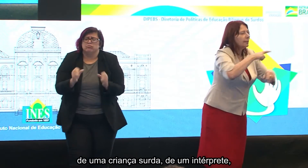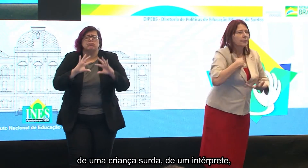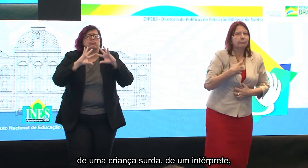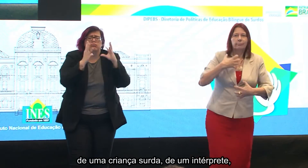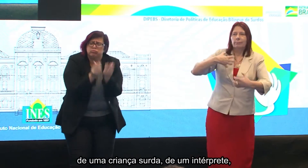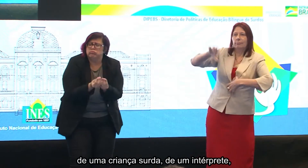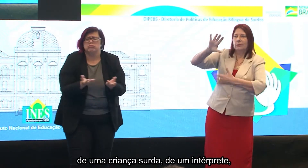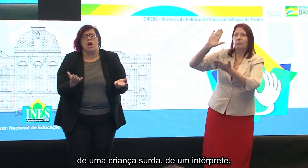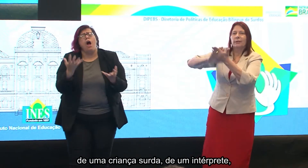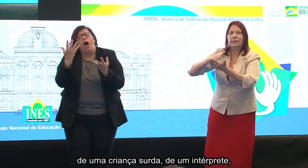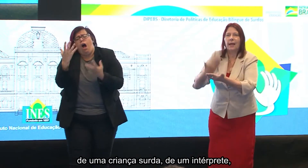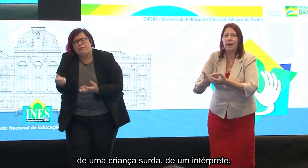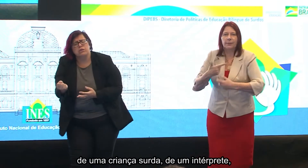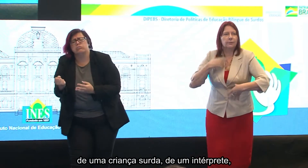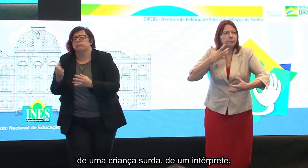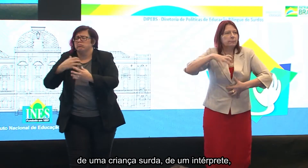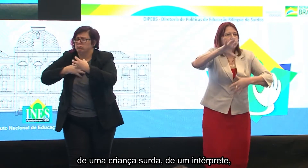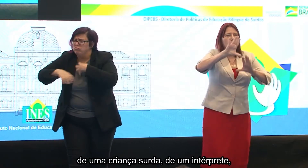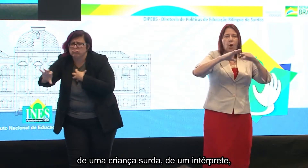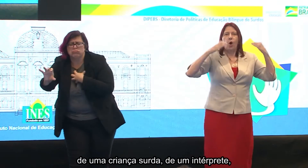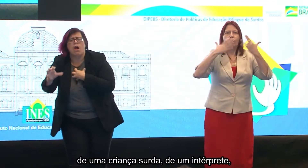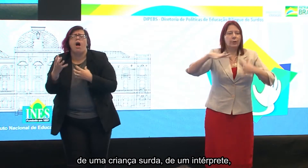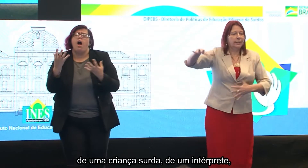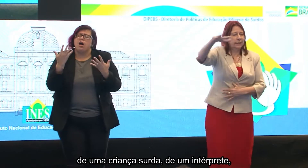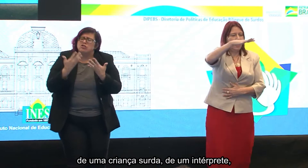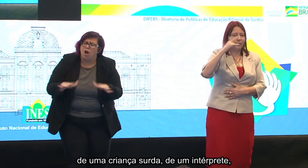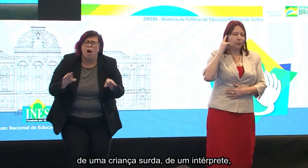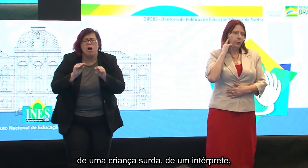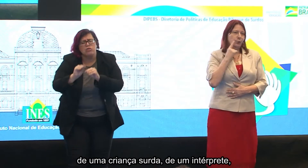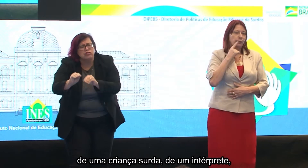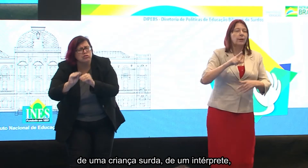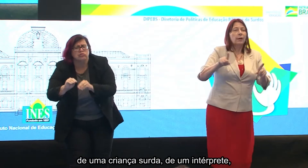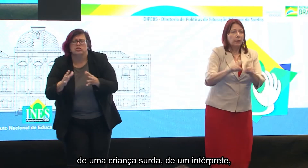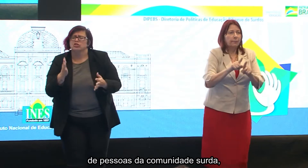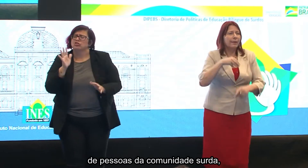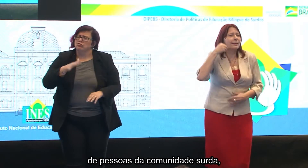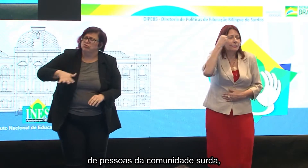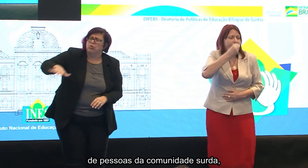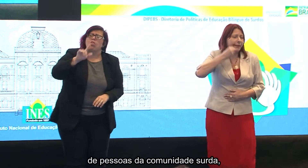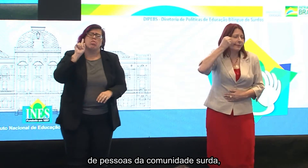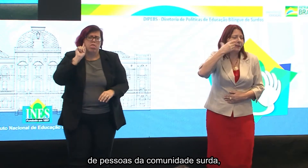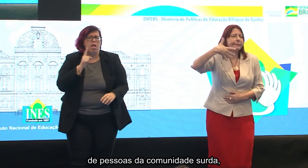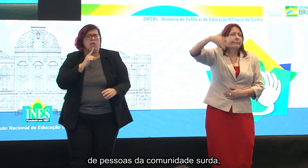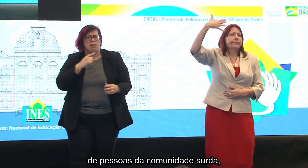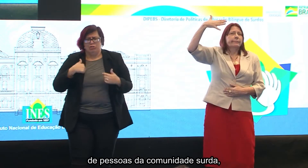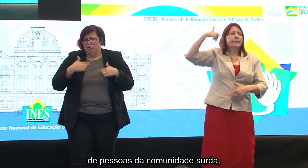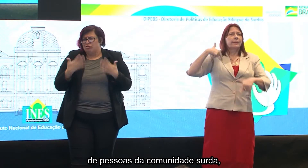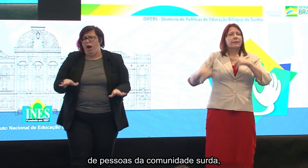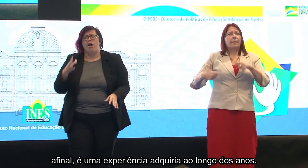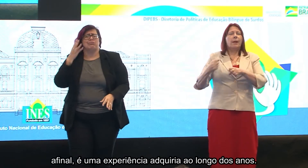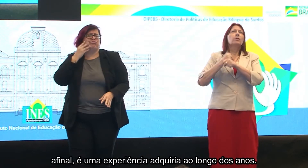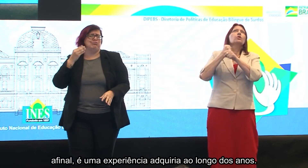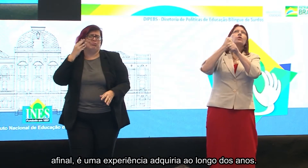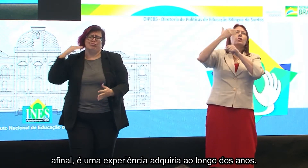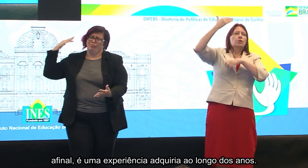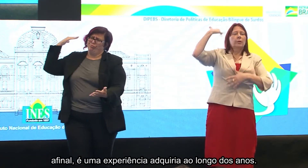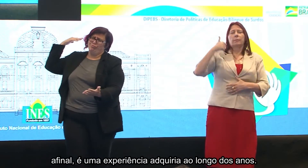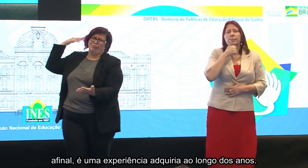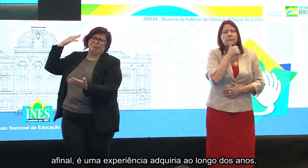criança surda. Eu me coloco no lugar de um intérprete, de pessoas da comunidade surda. Afinal, é uma